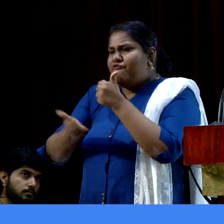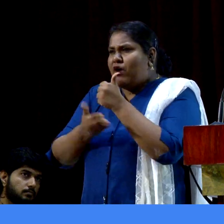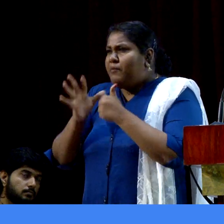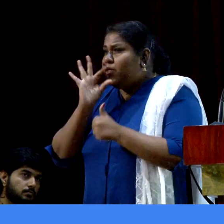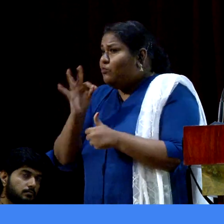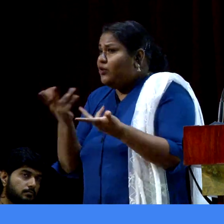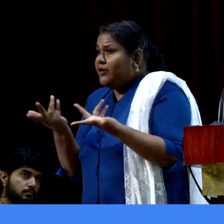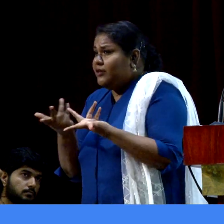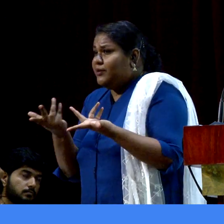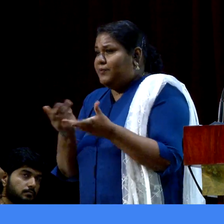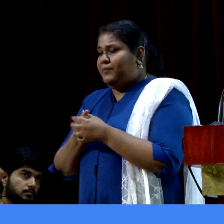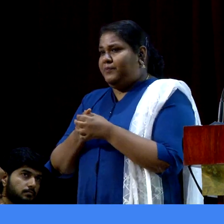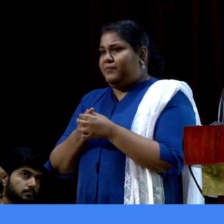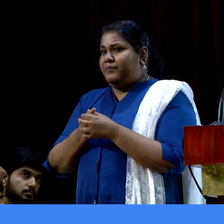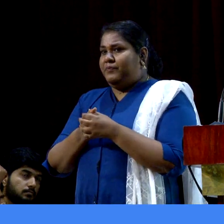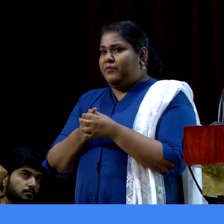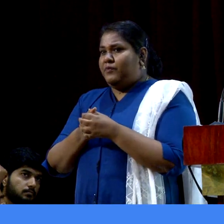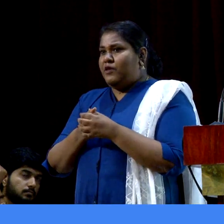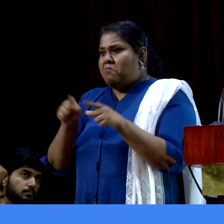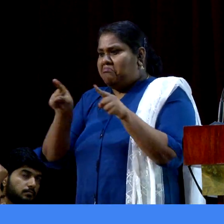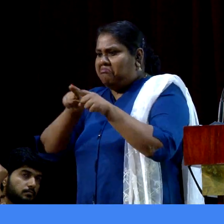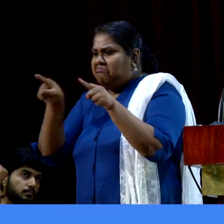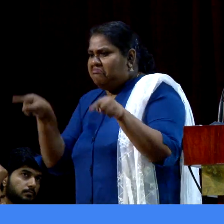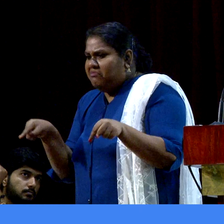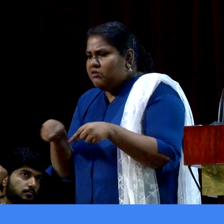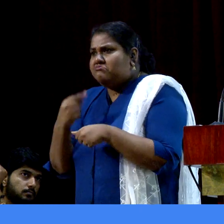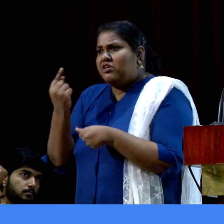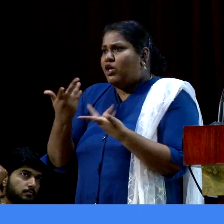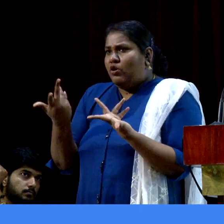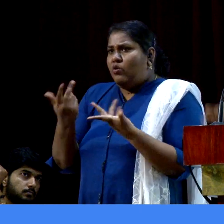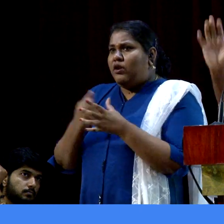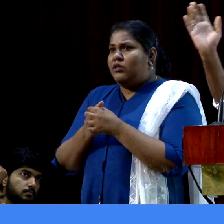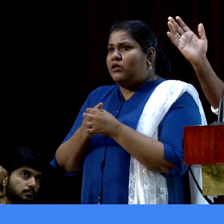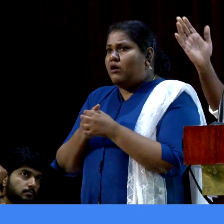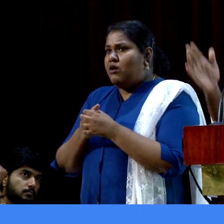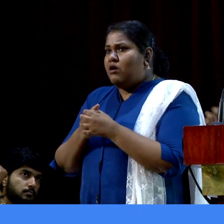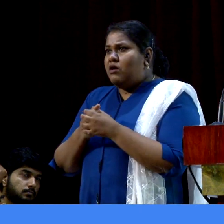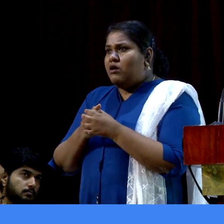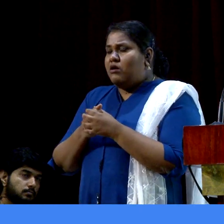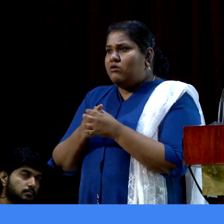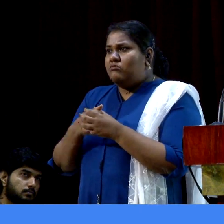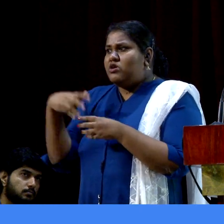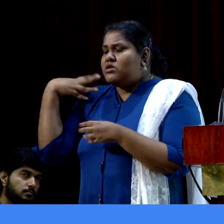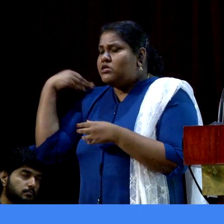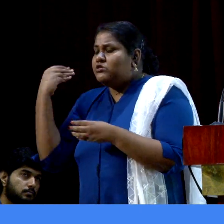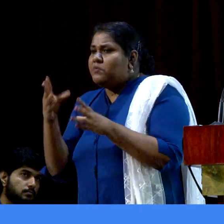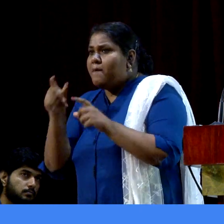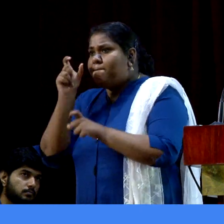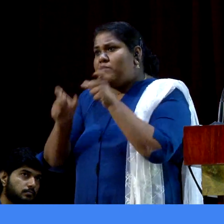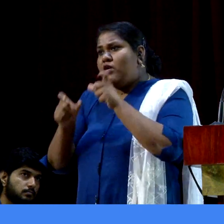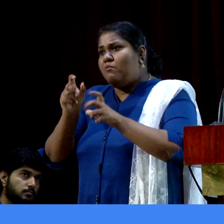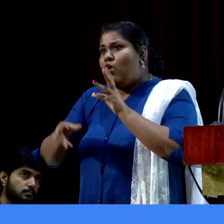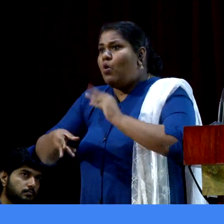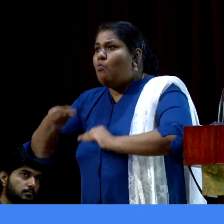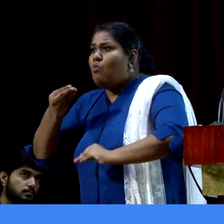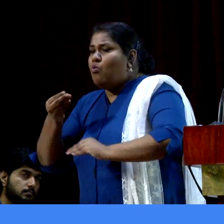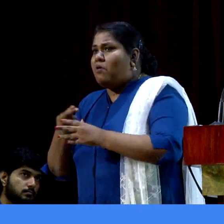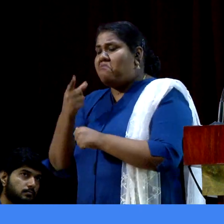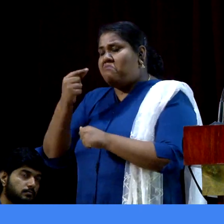பேசிக் கொண்டிருக்கோம் என்று சொன்னால், முதலில் நிலமே யாரிடம் இருக்கிறது சொன்னால் முதலாளிகளிடம் இருந்தது, பெரும் முதலாளிகளிடம் இருந்தது என்று சொல்வதை